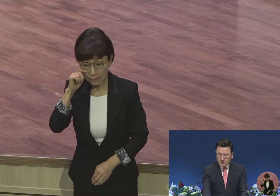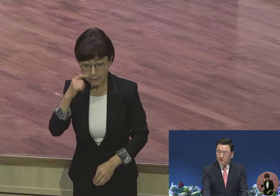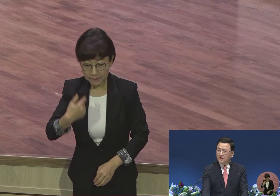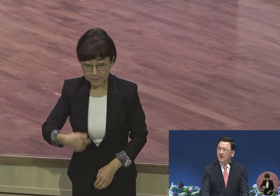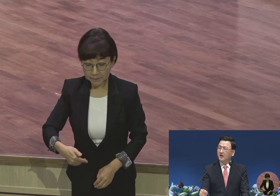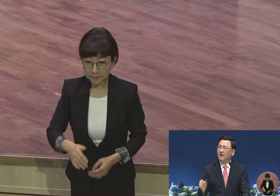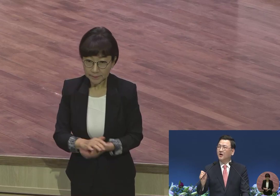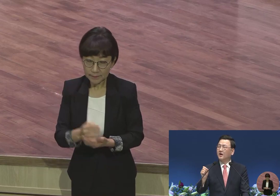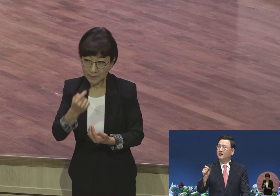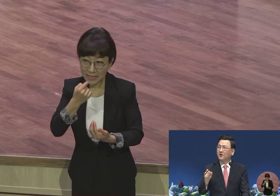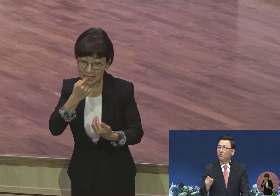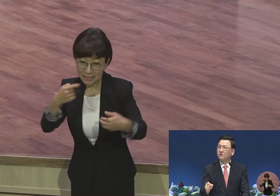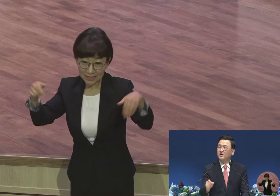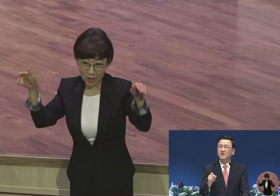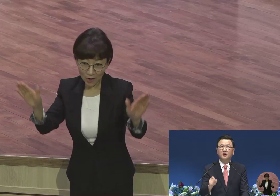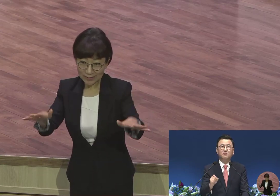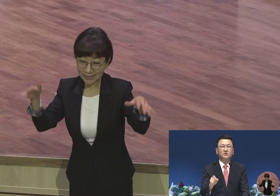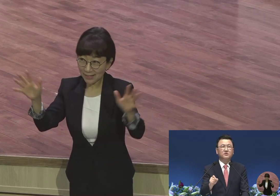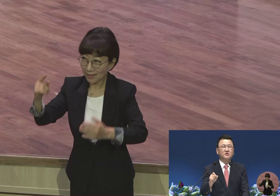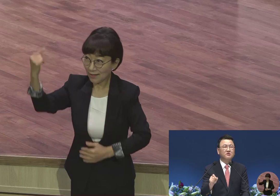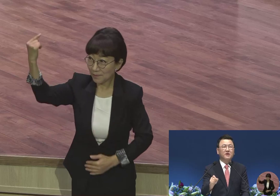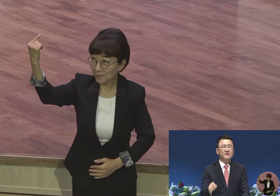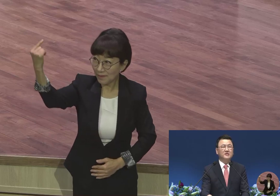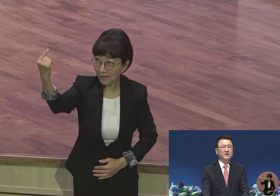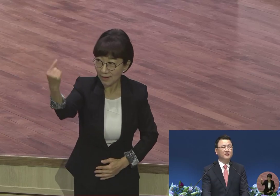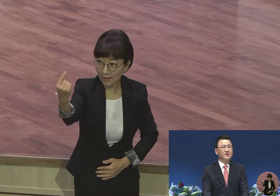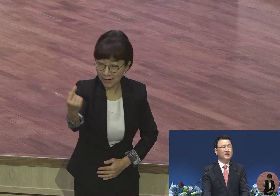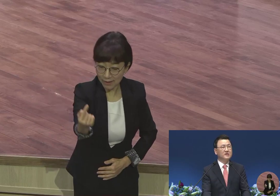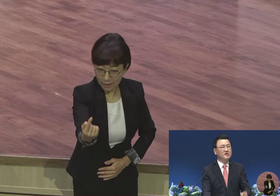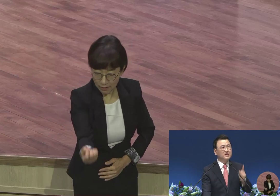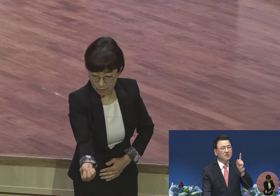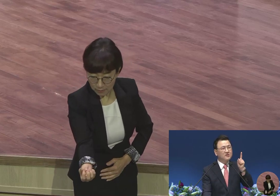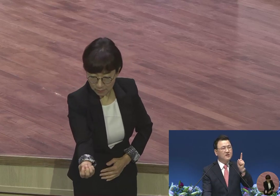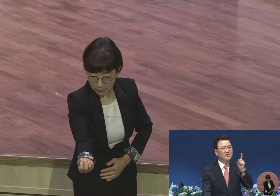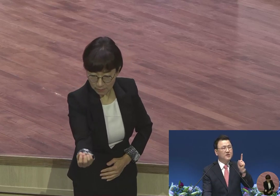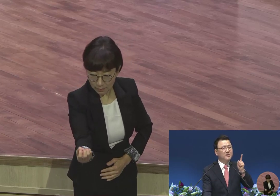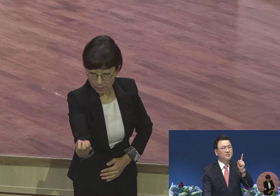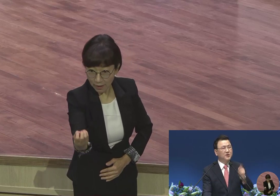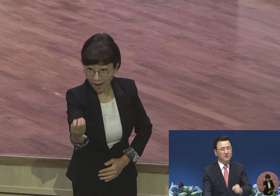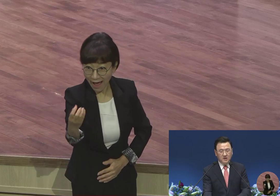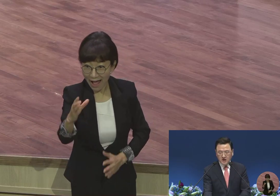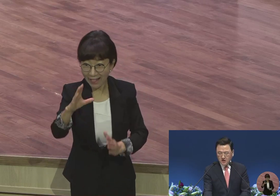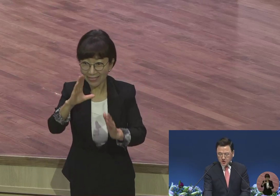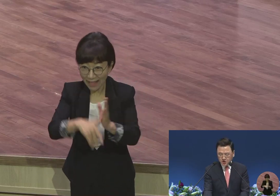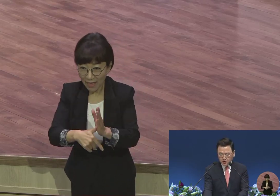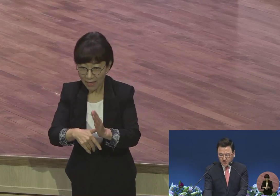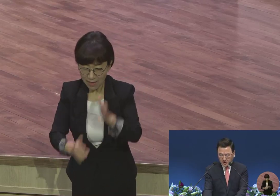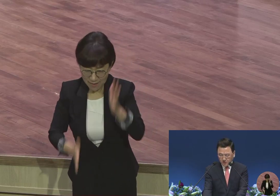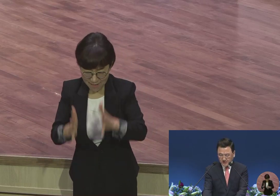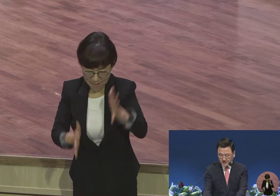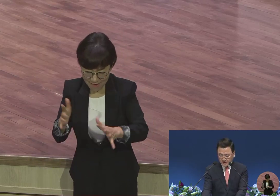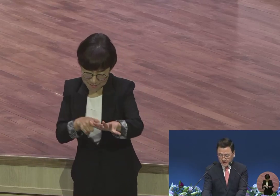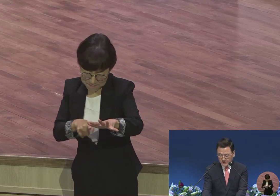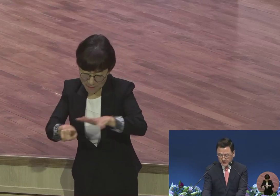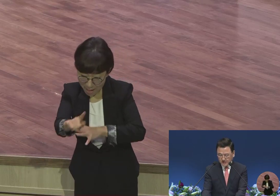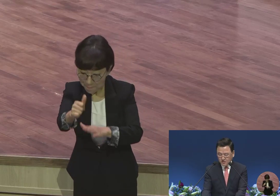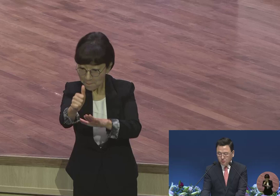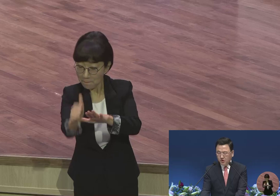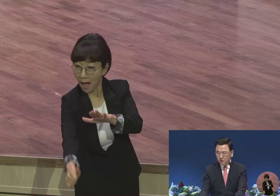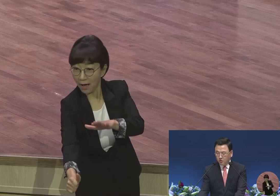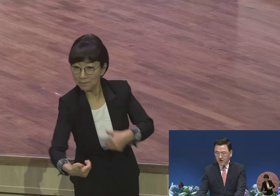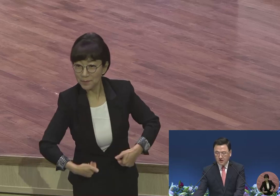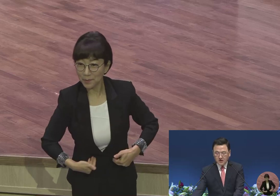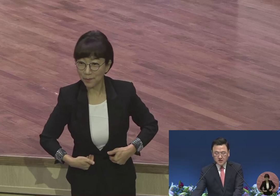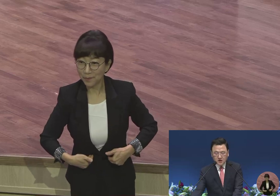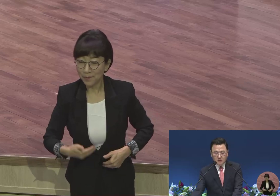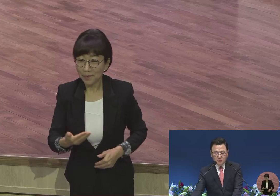전설에 의하면 천사가 내려올 때 제일 먼저 뛰어가는 사람이 그 첫사람이 그 병이 치유된다고 하는데